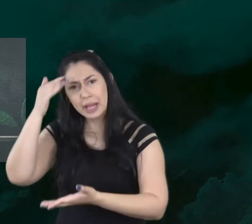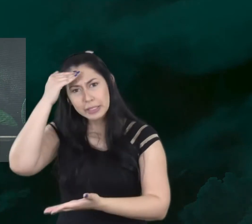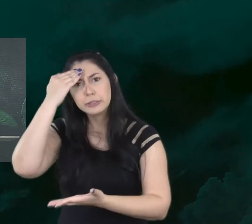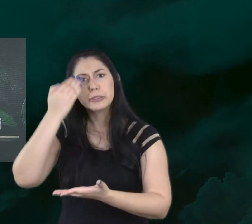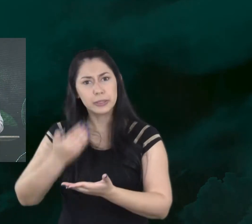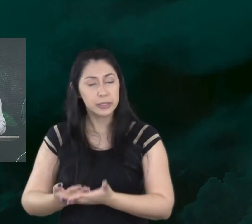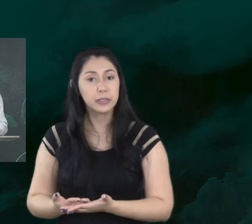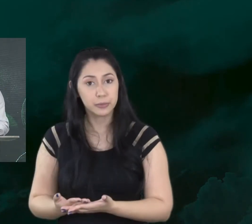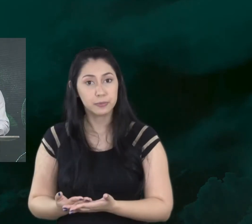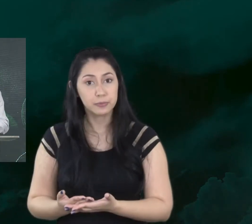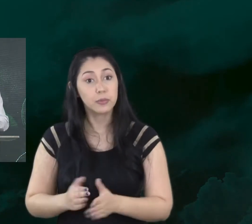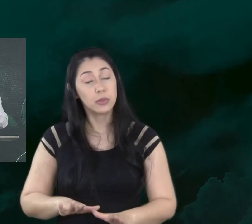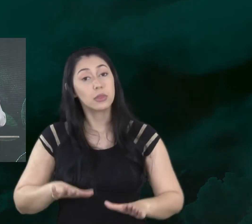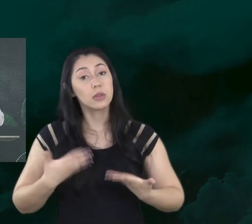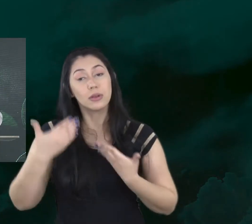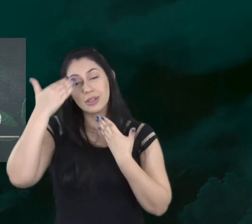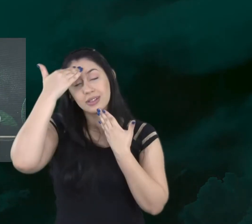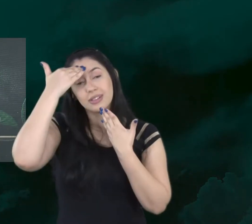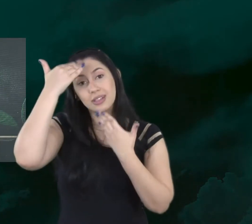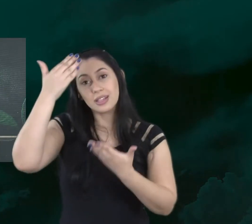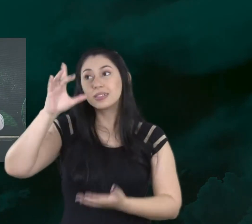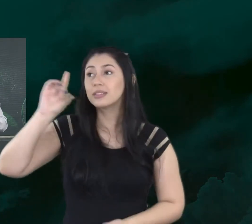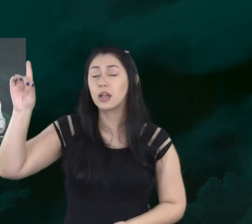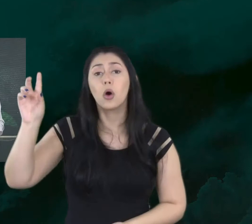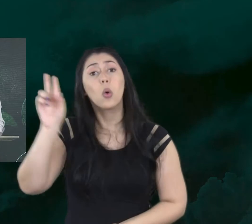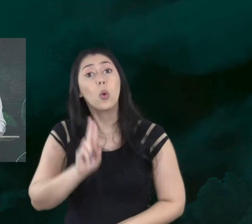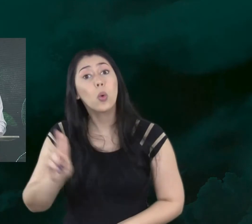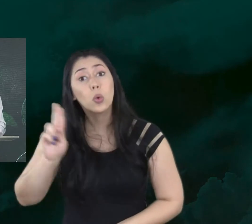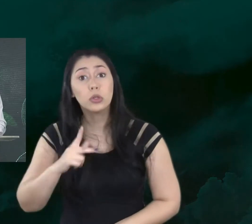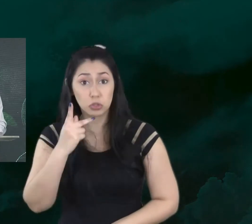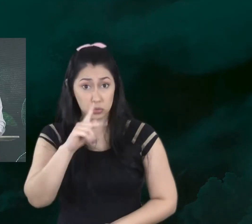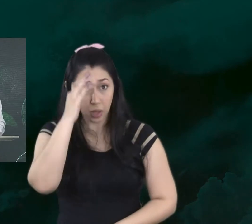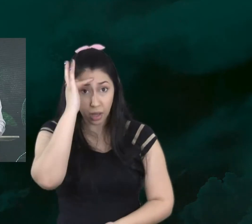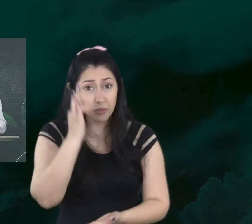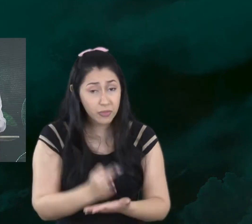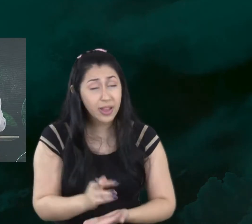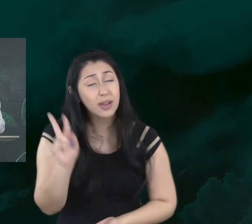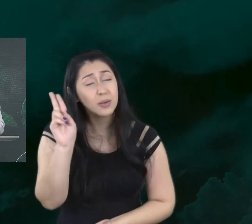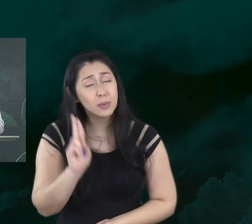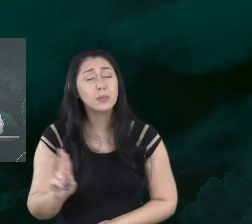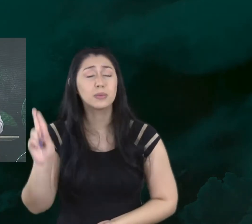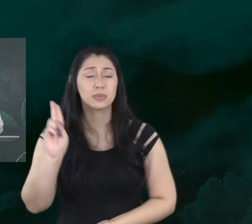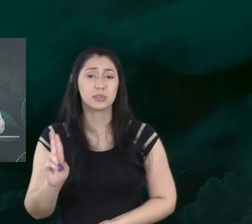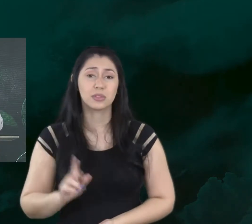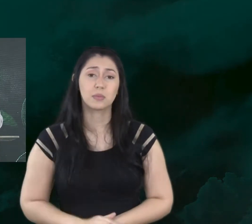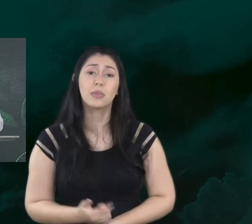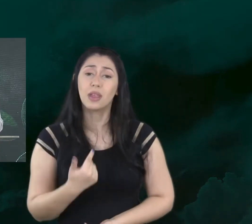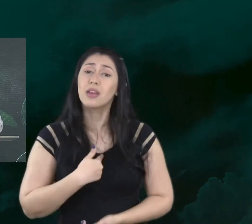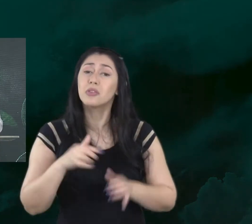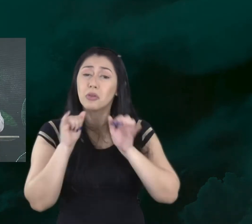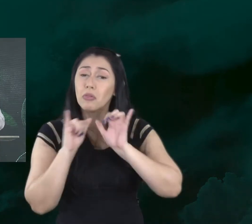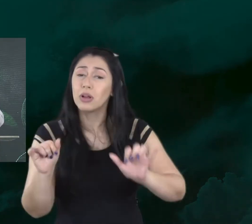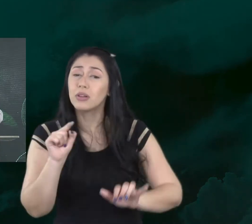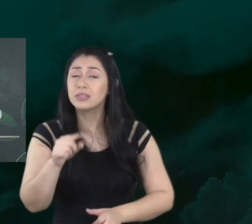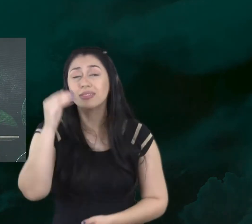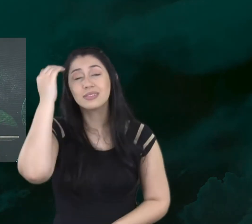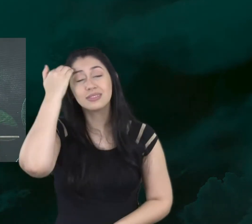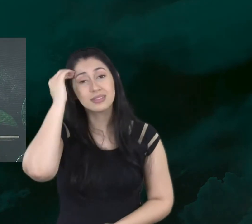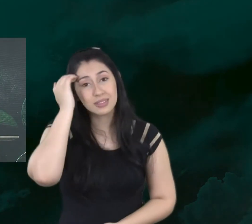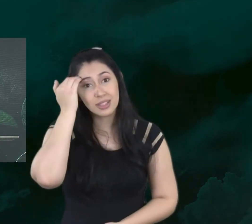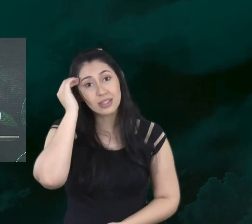Então, graças a Deus, use a sua fé, querido irmão. Eu estou falando isso para você entender que